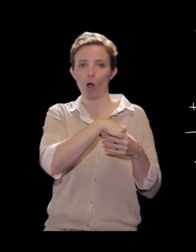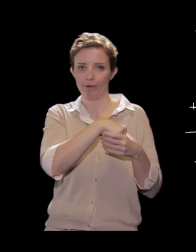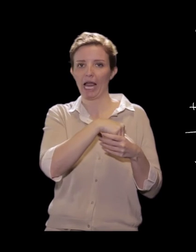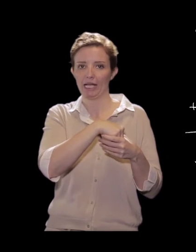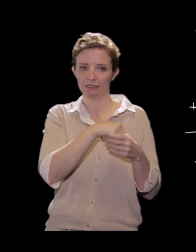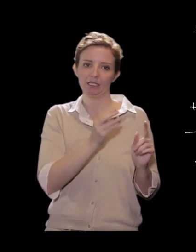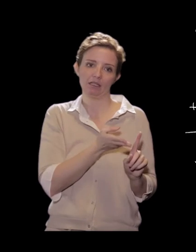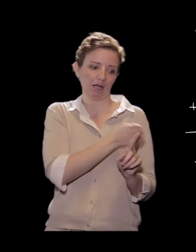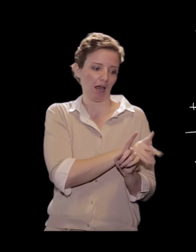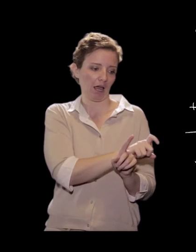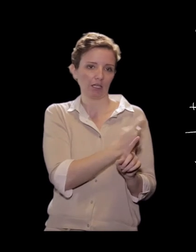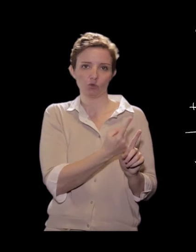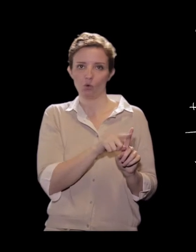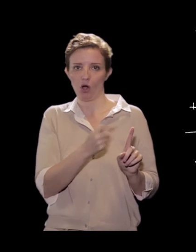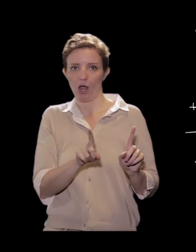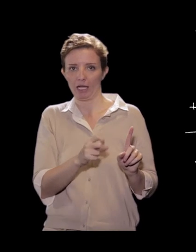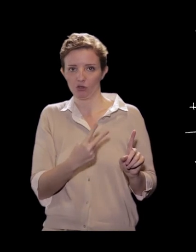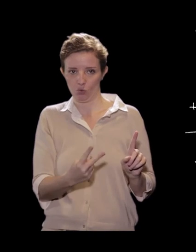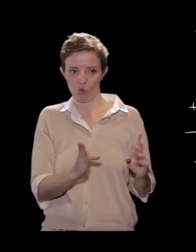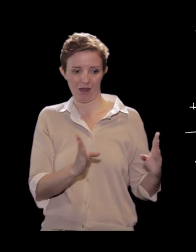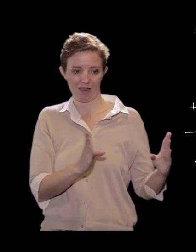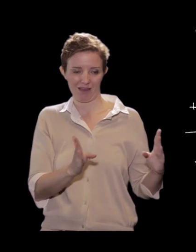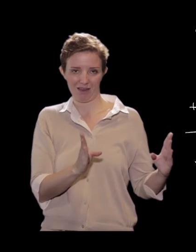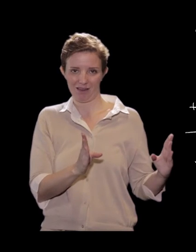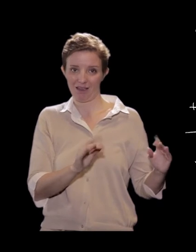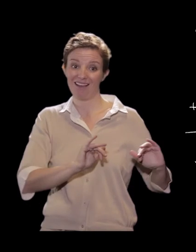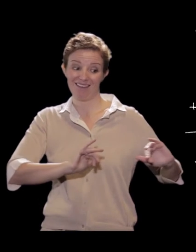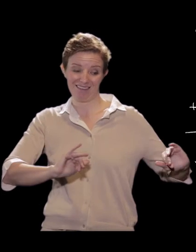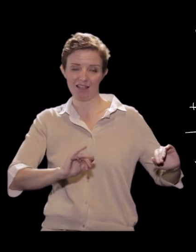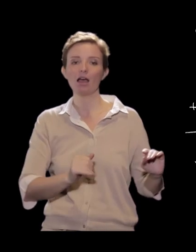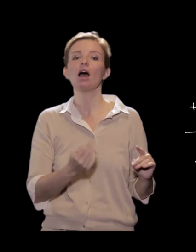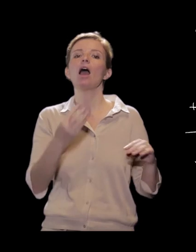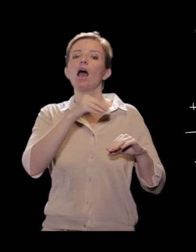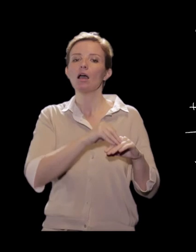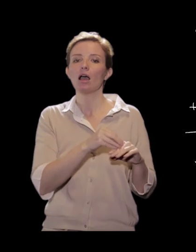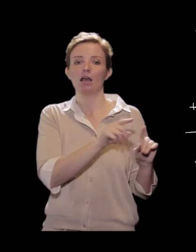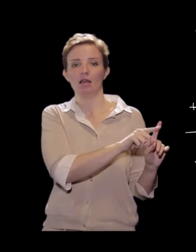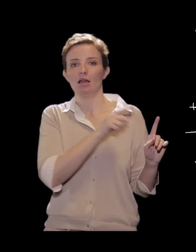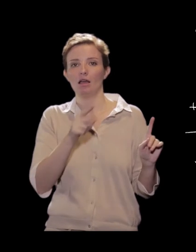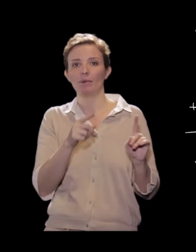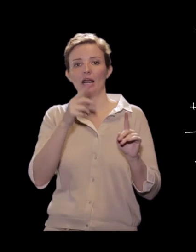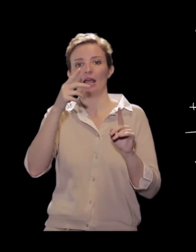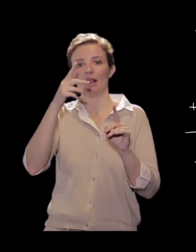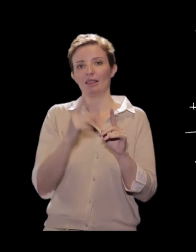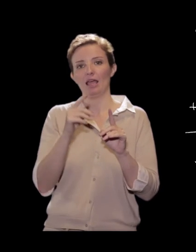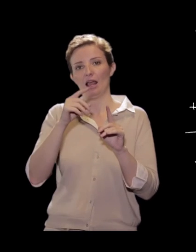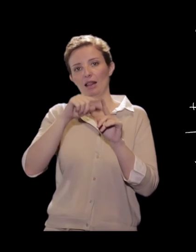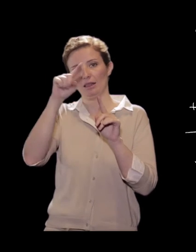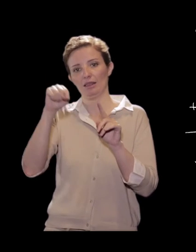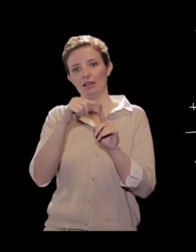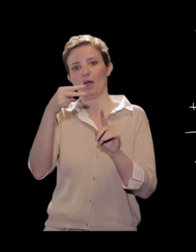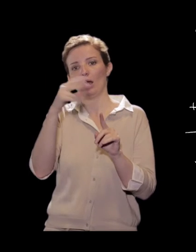compreso tra X1 e X2 ci dicono essenzialmente che la parabola tanto in